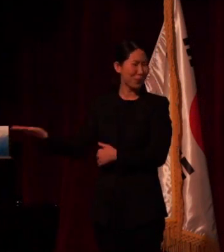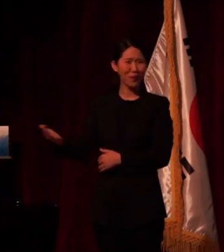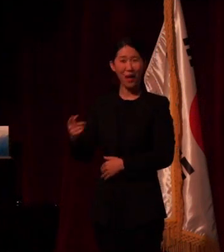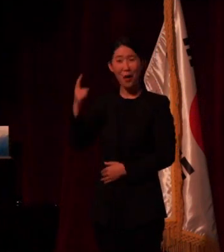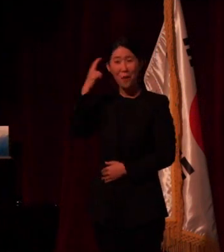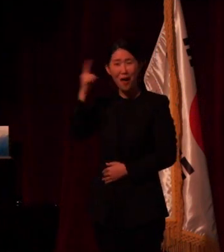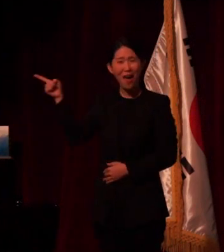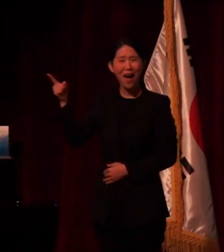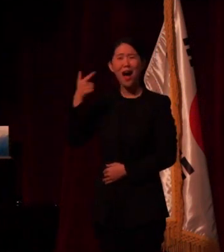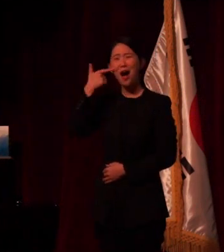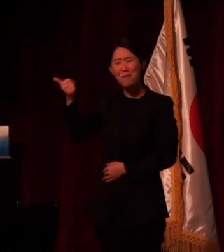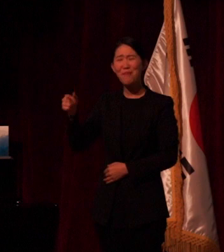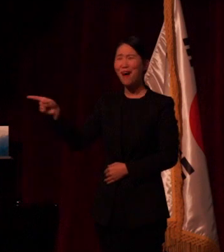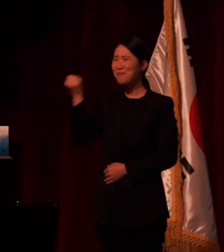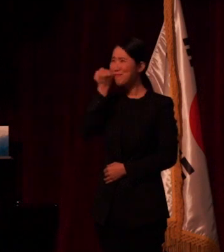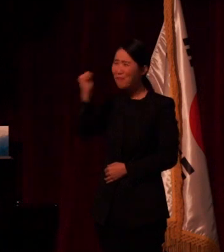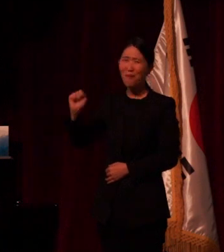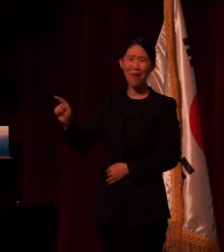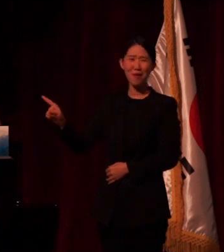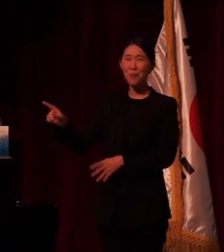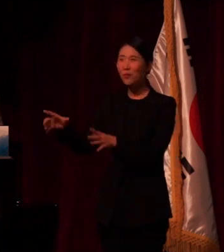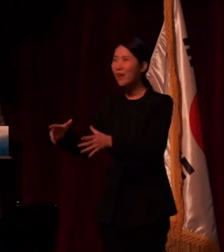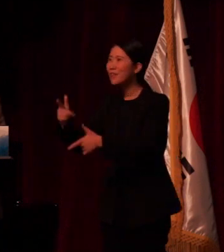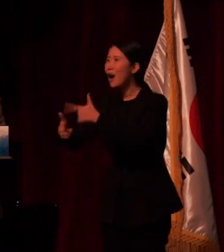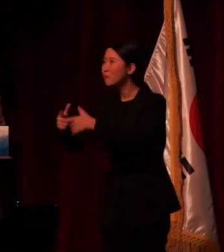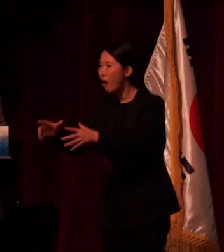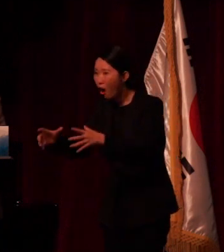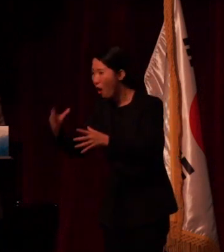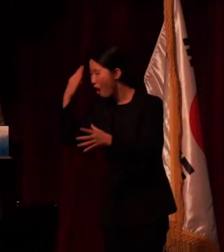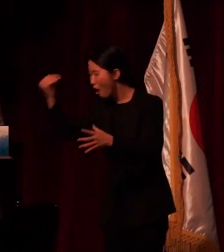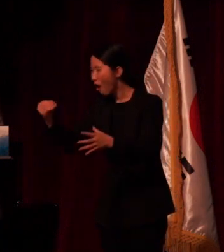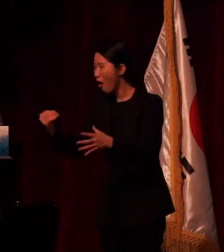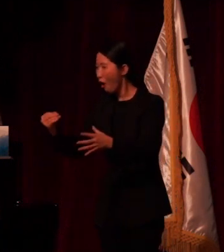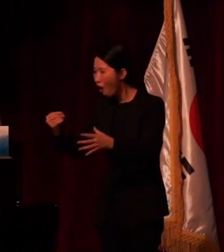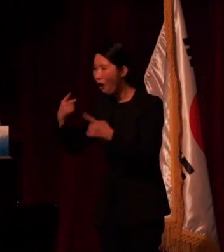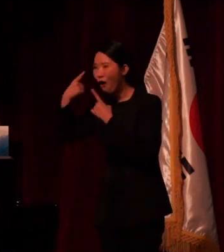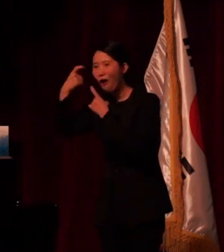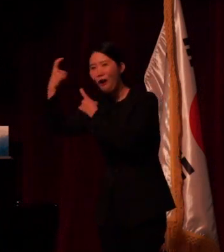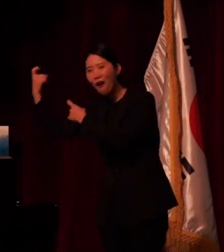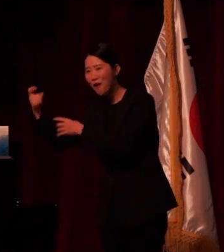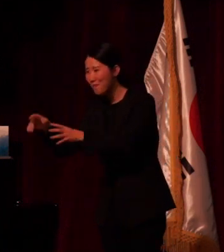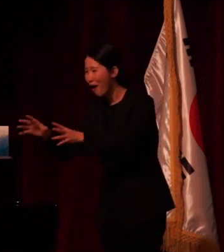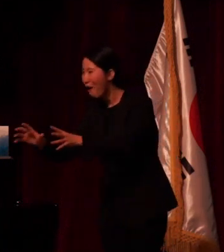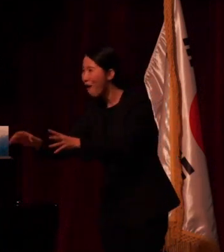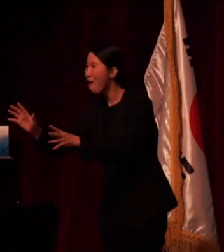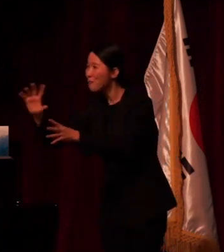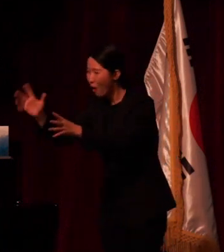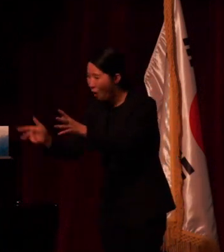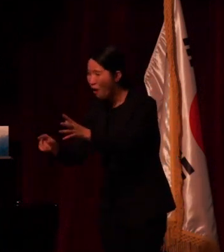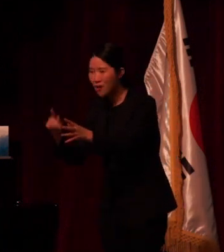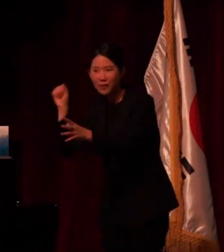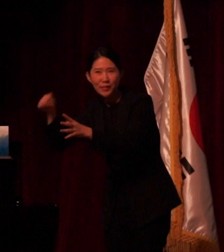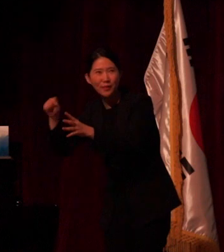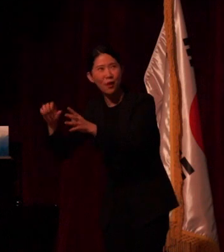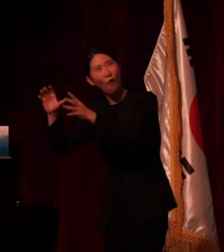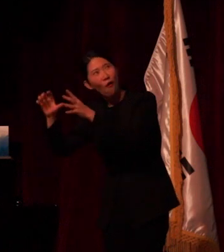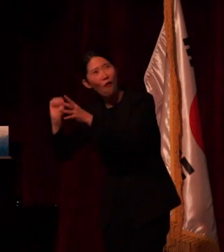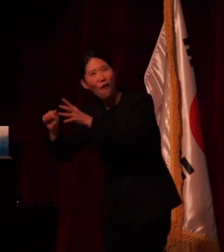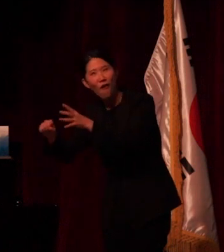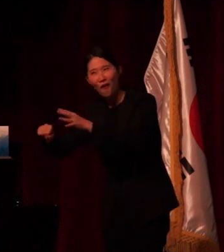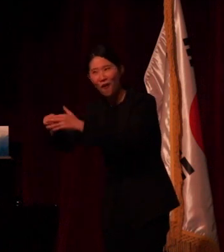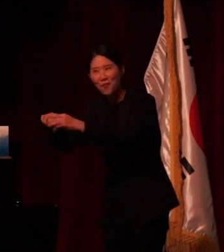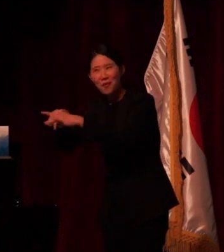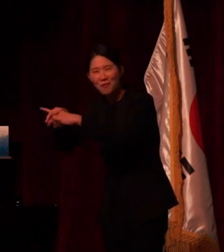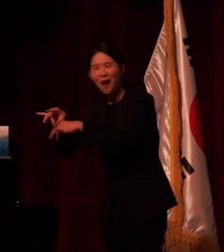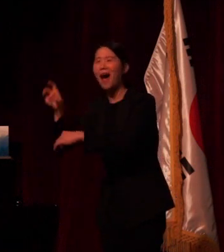무언가를 만져보고 두드리고 기꺼이 흔들리면서 나무의 소리를 듣고 있는